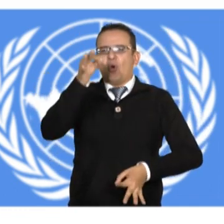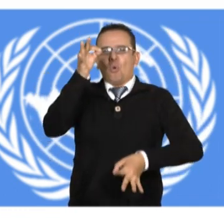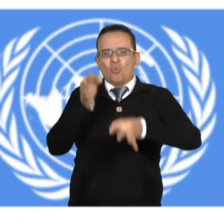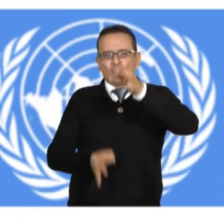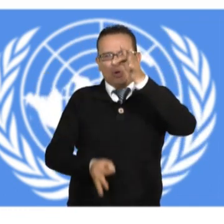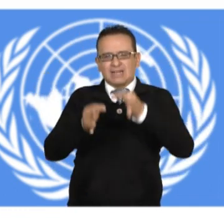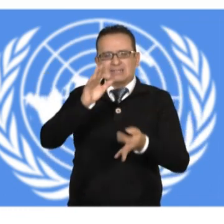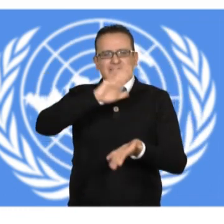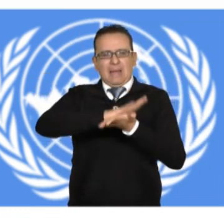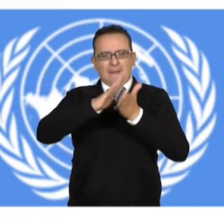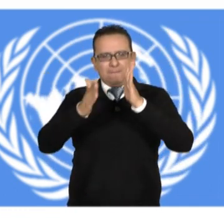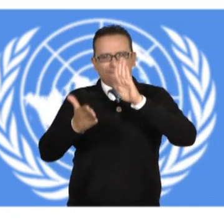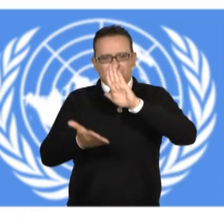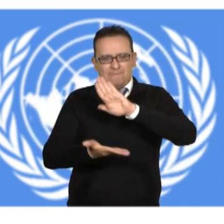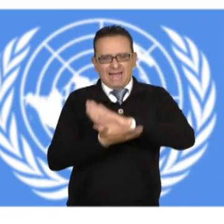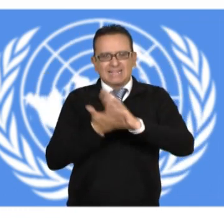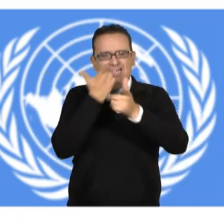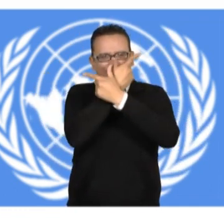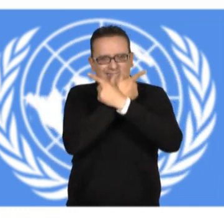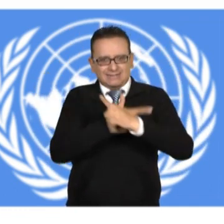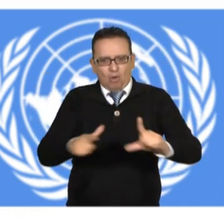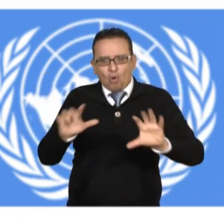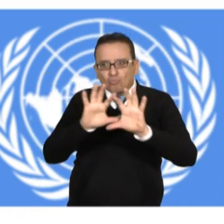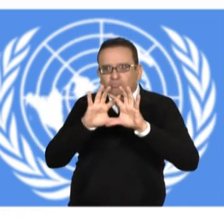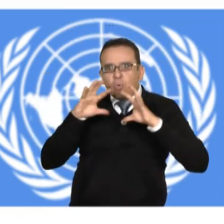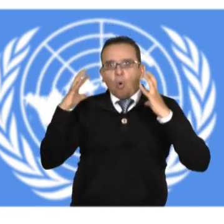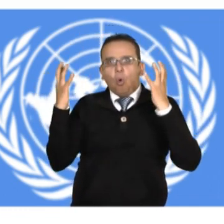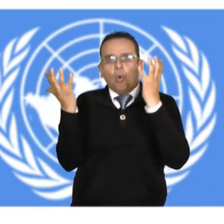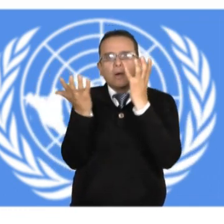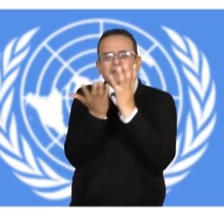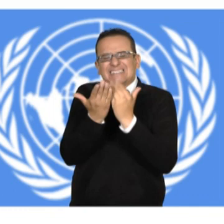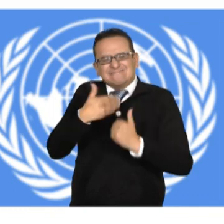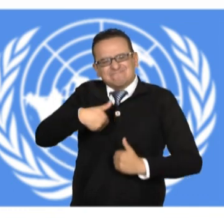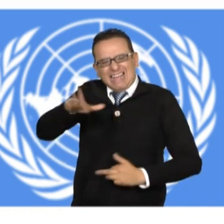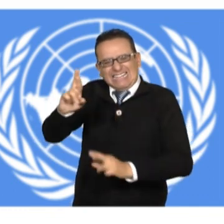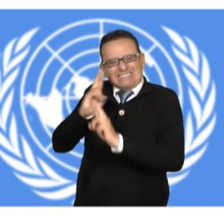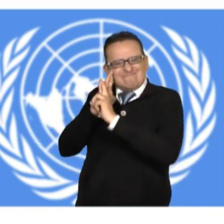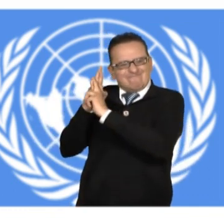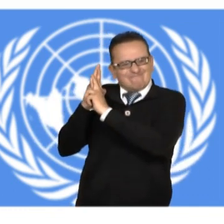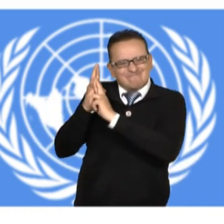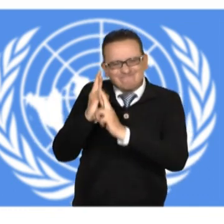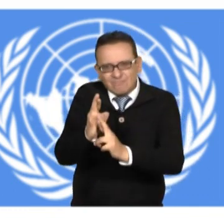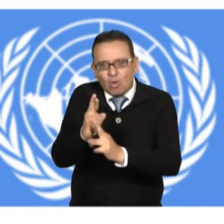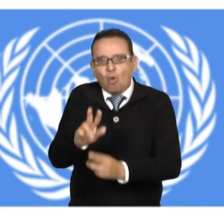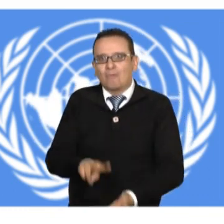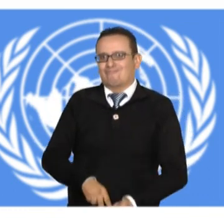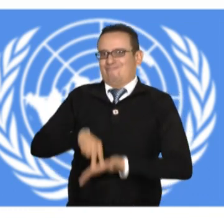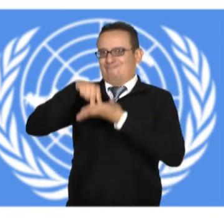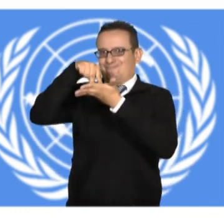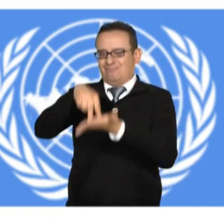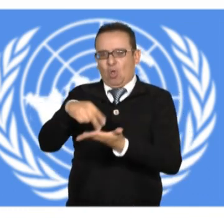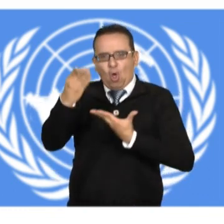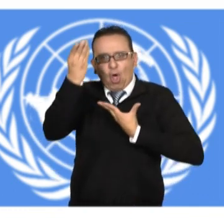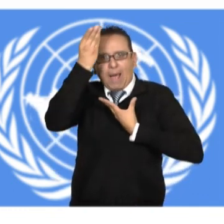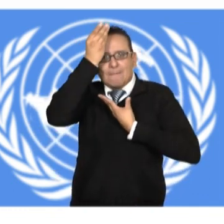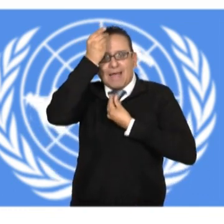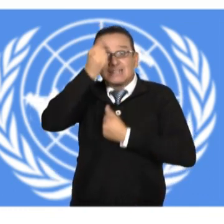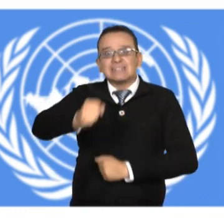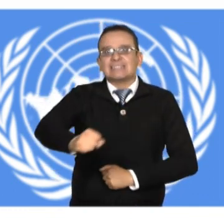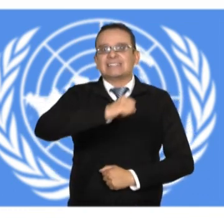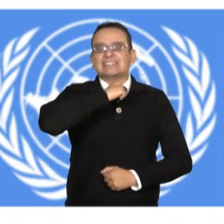el mundo tienen por base el reconocimiento de la dignidad y el valor inherentes y de los derechos iguales